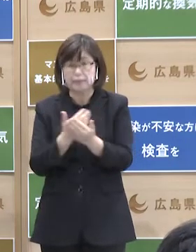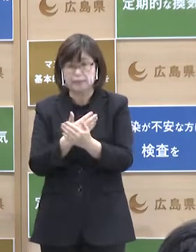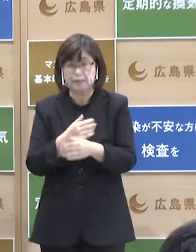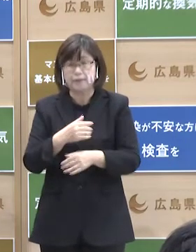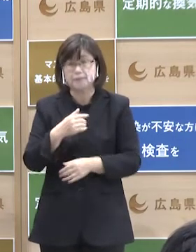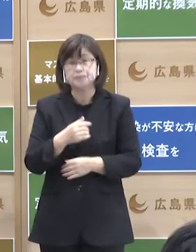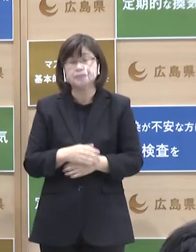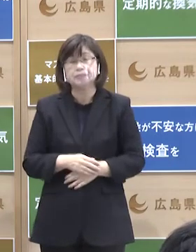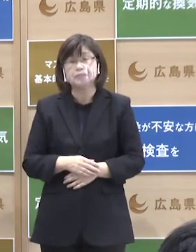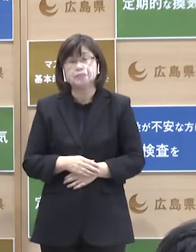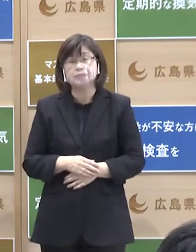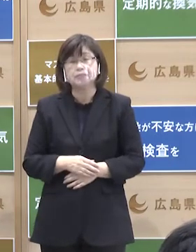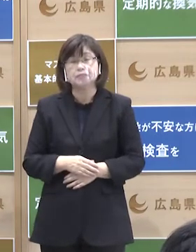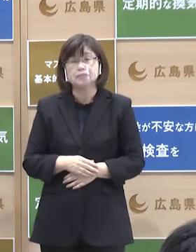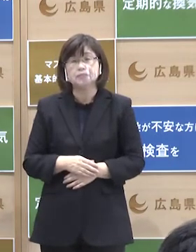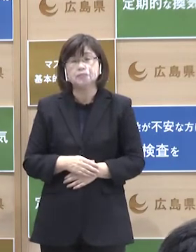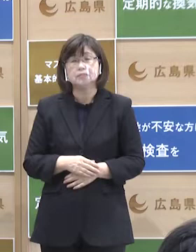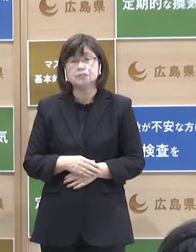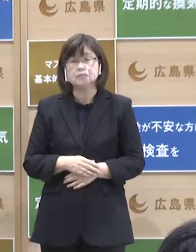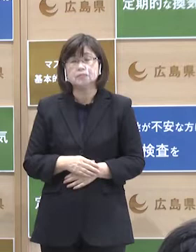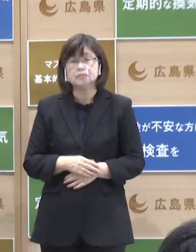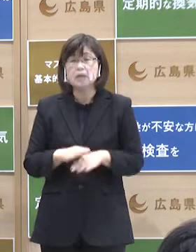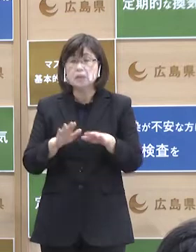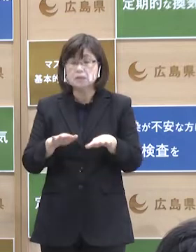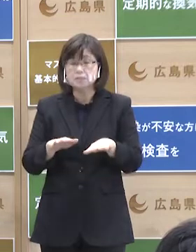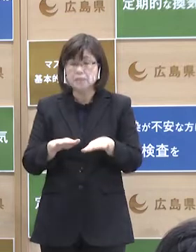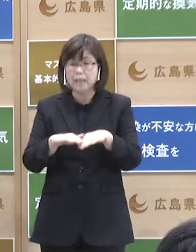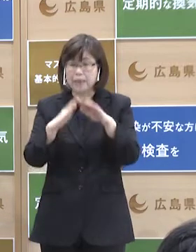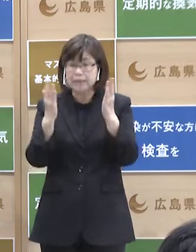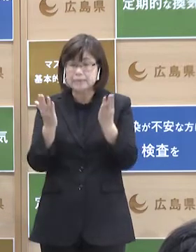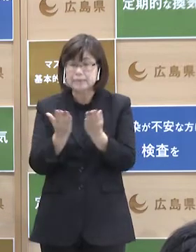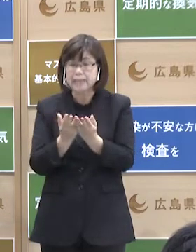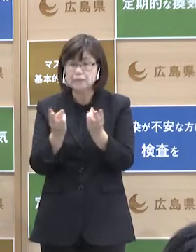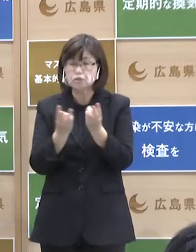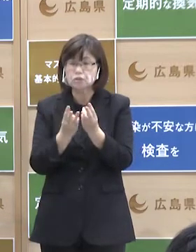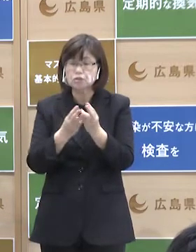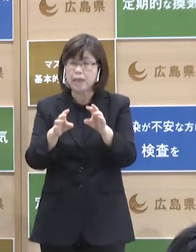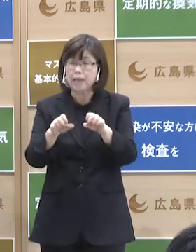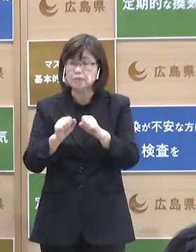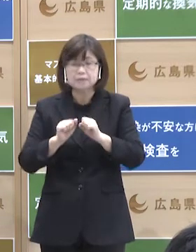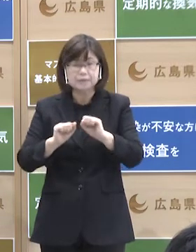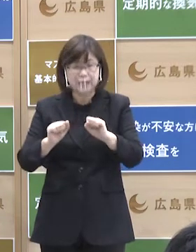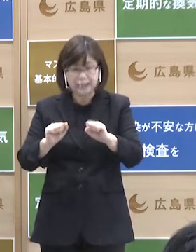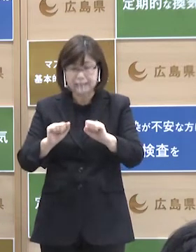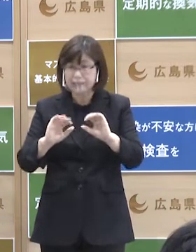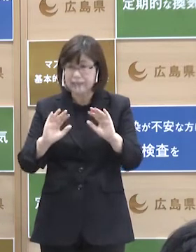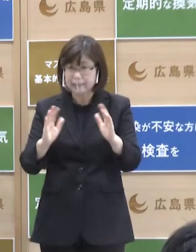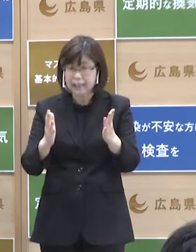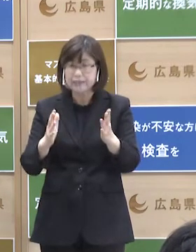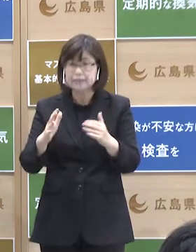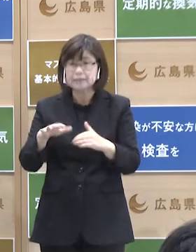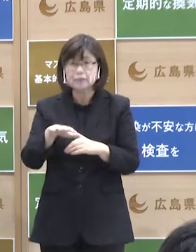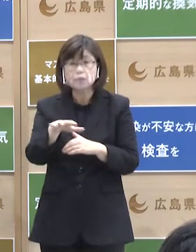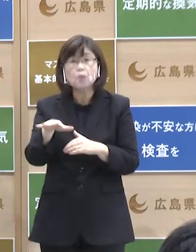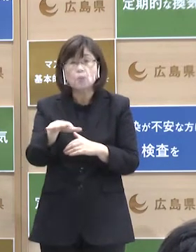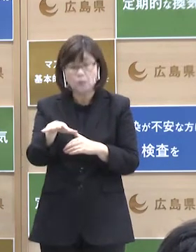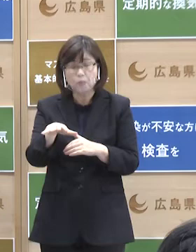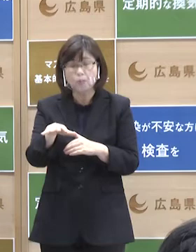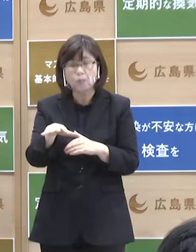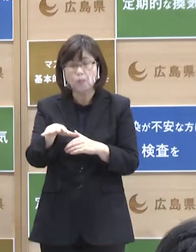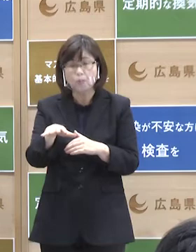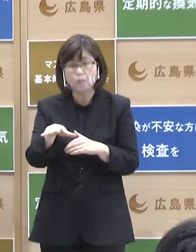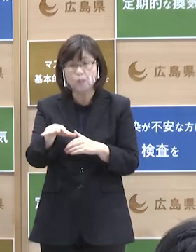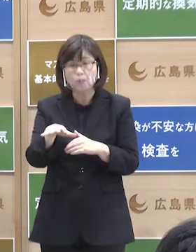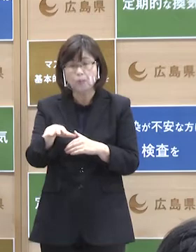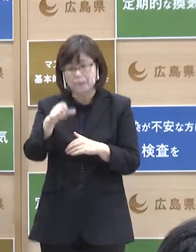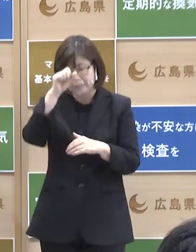まあ、今、いわゆるその全数把握をやっていませんというところもですね、患者さんにこう渡